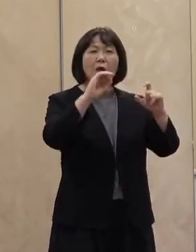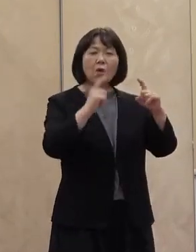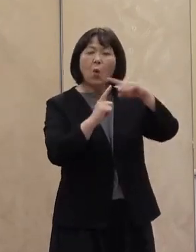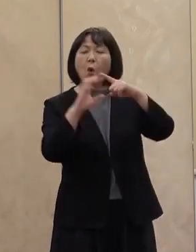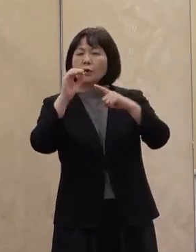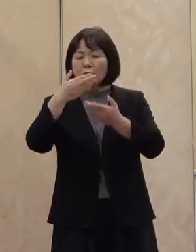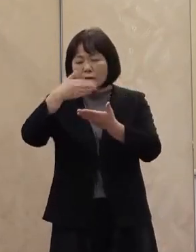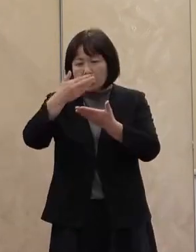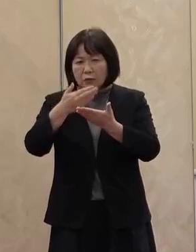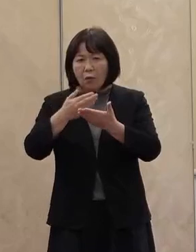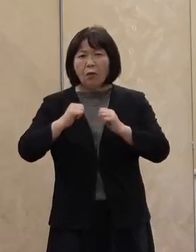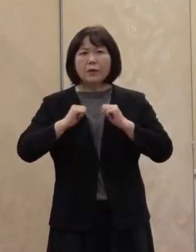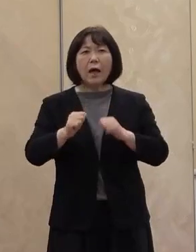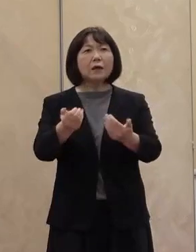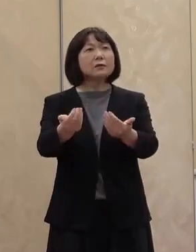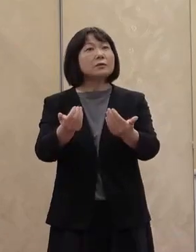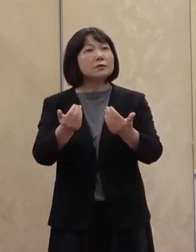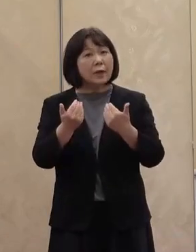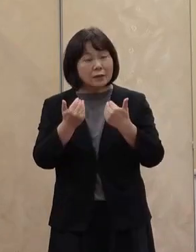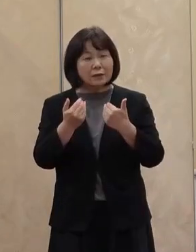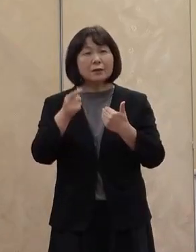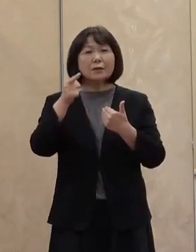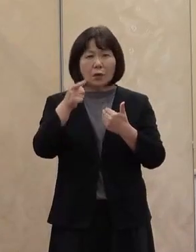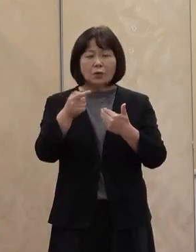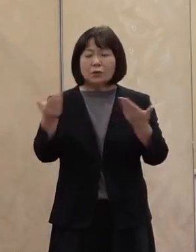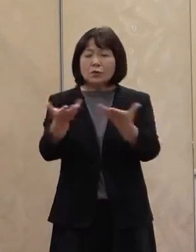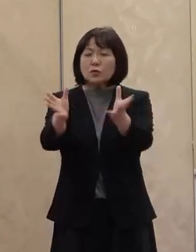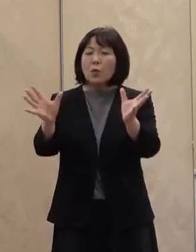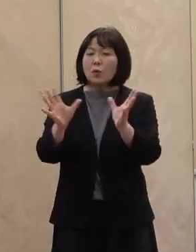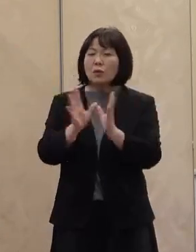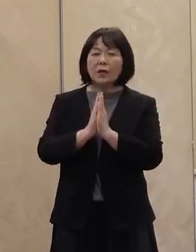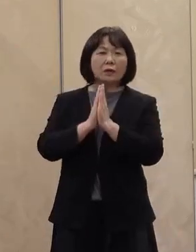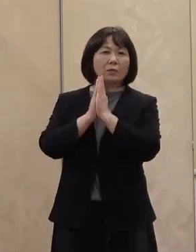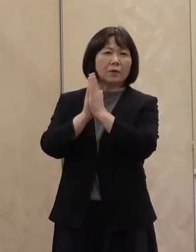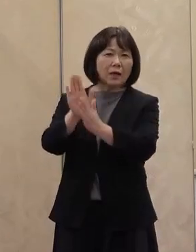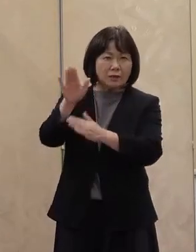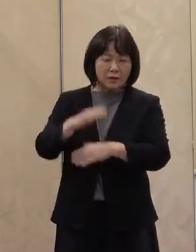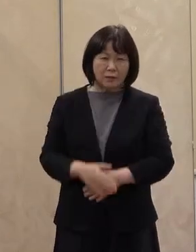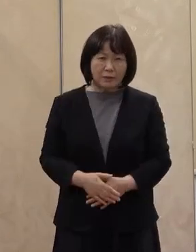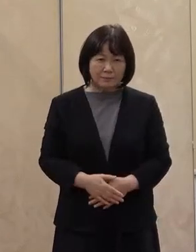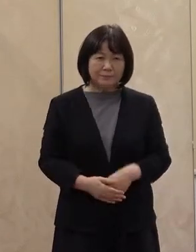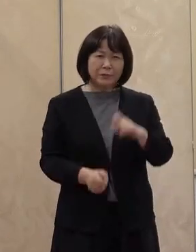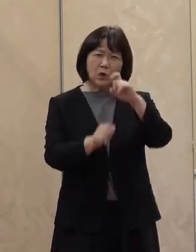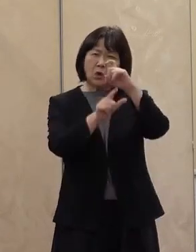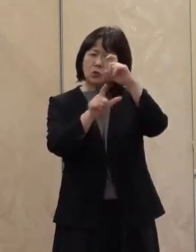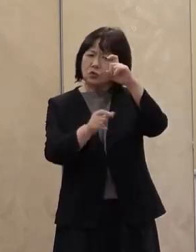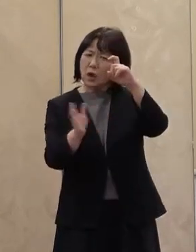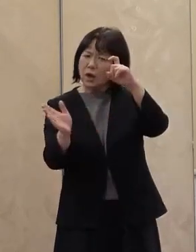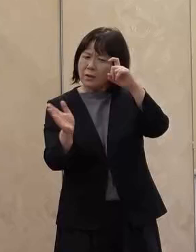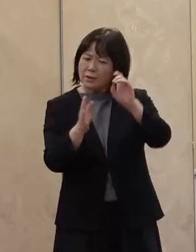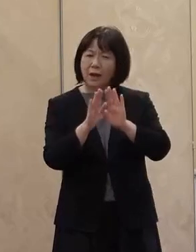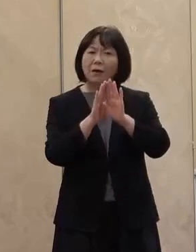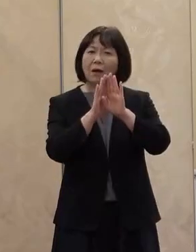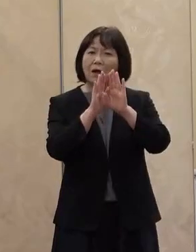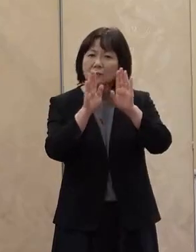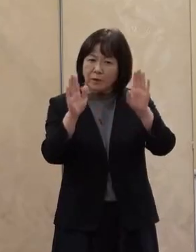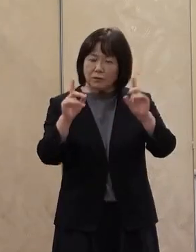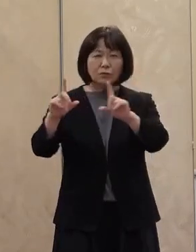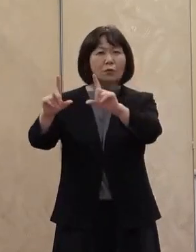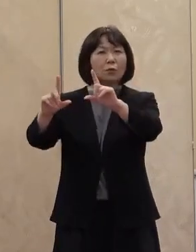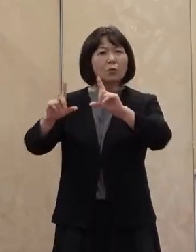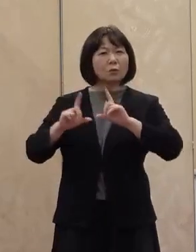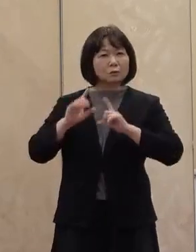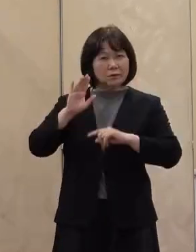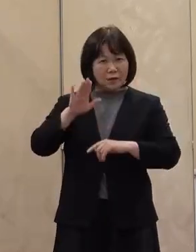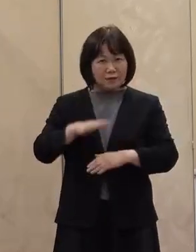しということはその事業体にはお願いをしているところです、まあ、10月からは始めるという報告を受けています